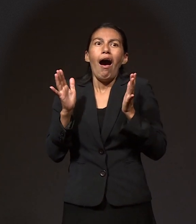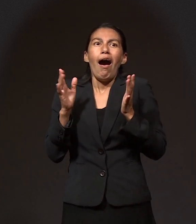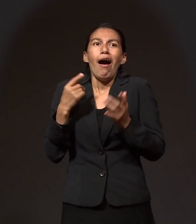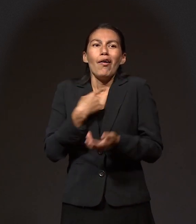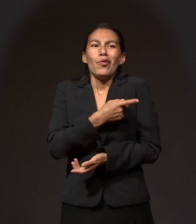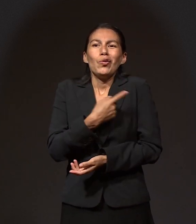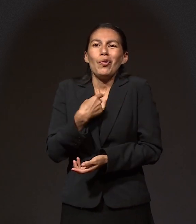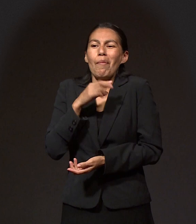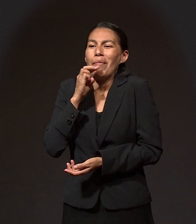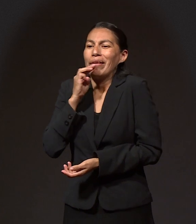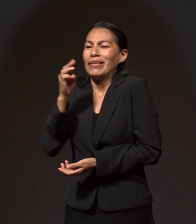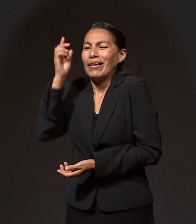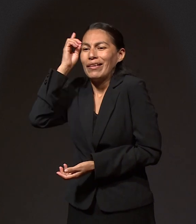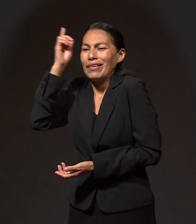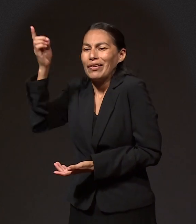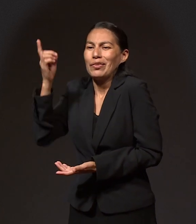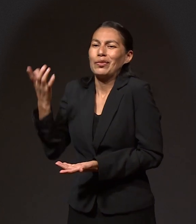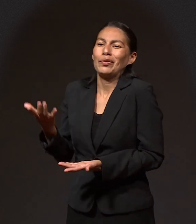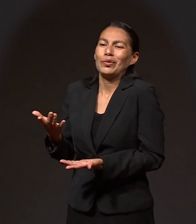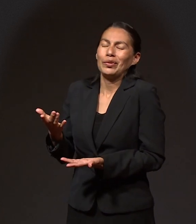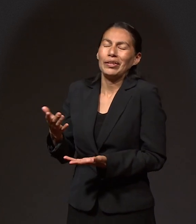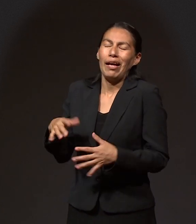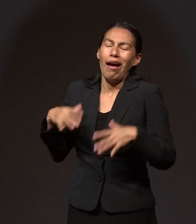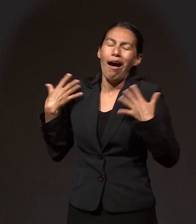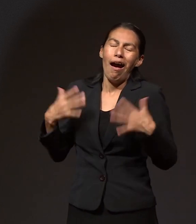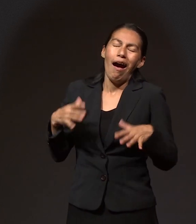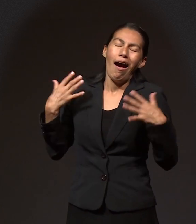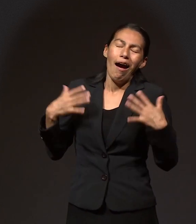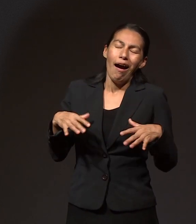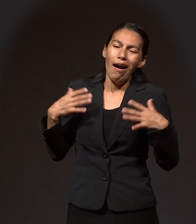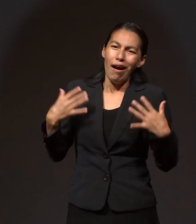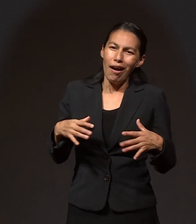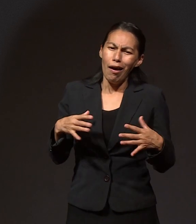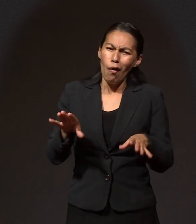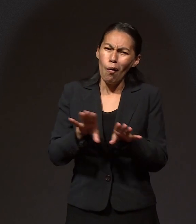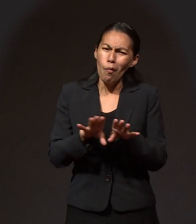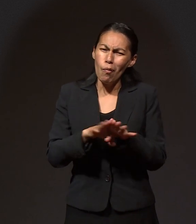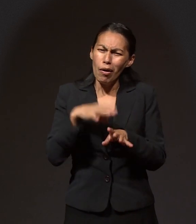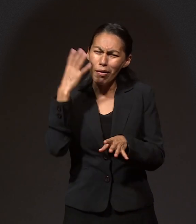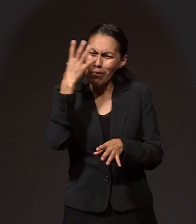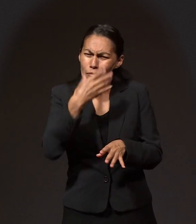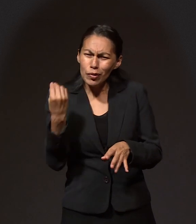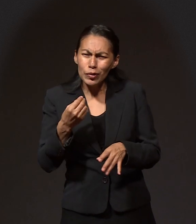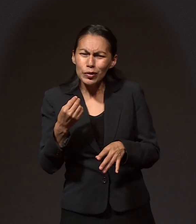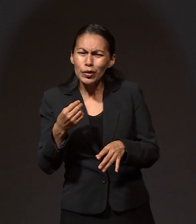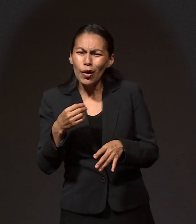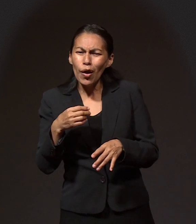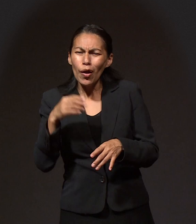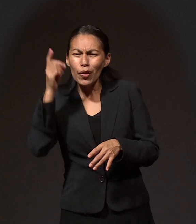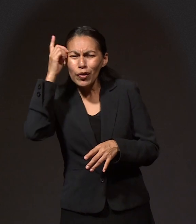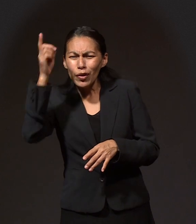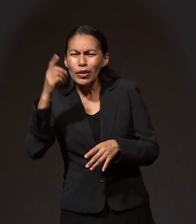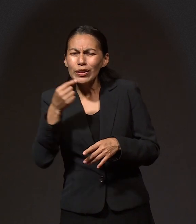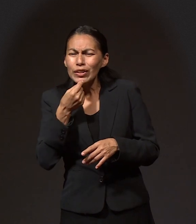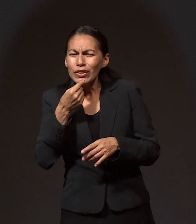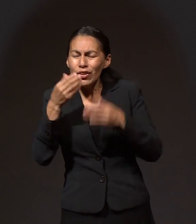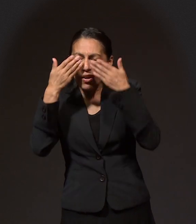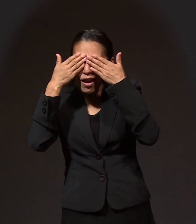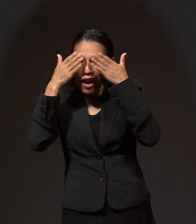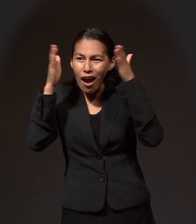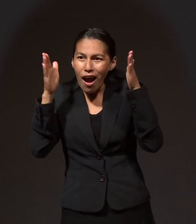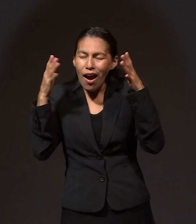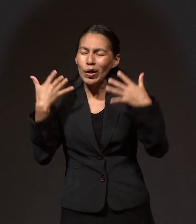nada lo puede tener? Y eso aumenta nuestra fe. Porque el oír viene por escuchar la palabra de Dios, obedecerla, y esto nos lleva a una vida de oración.